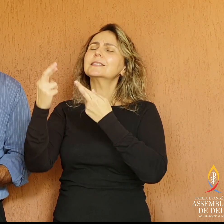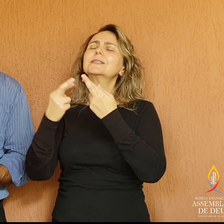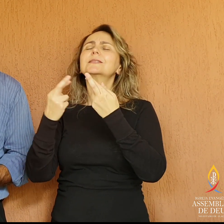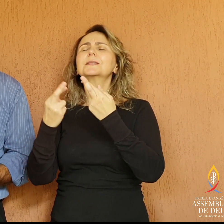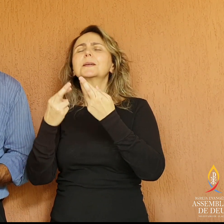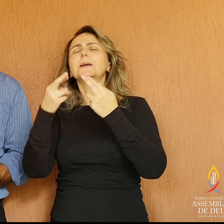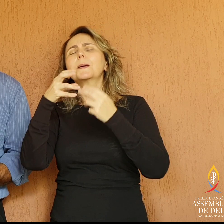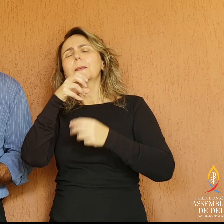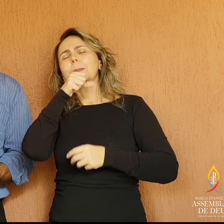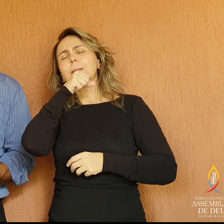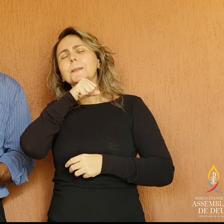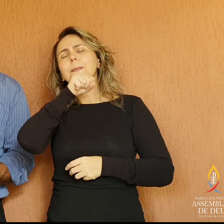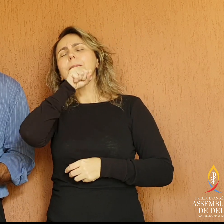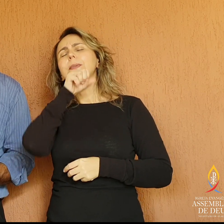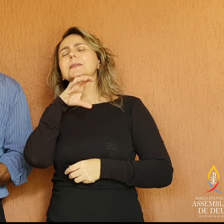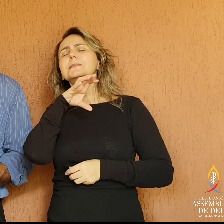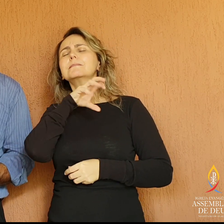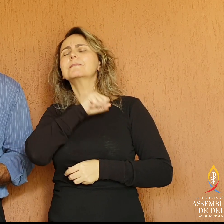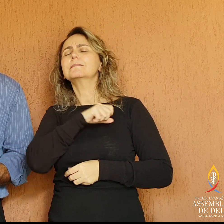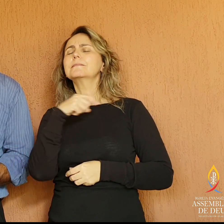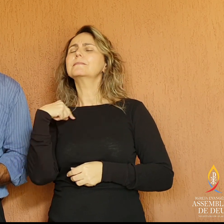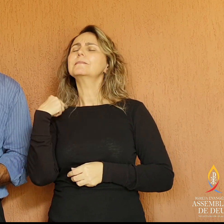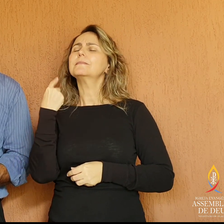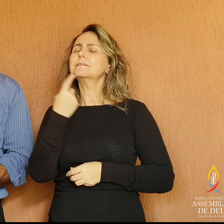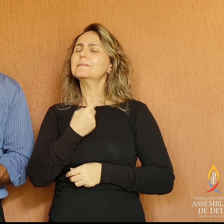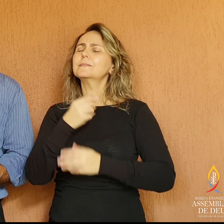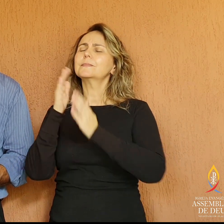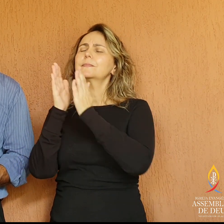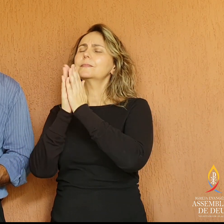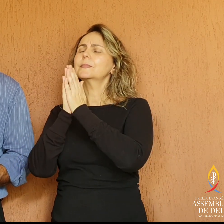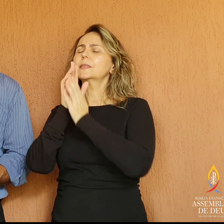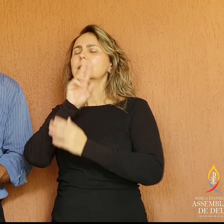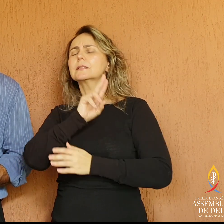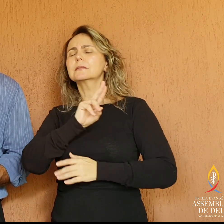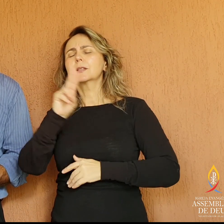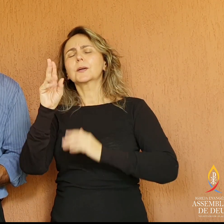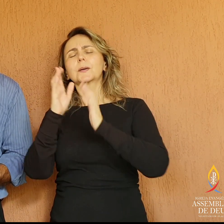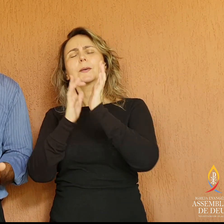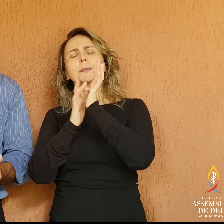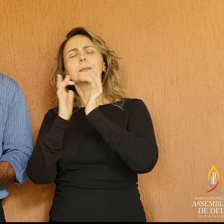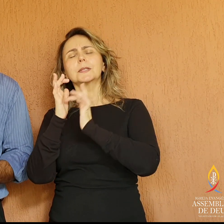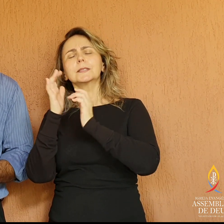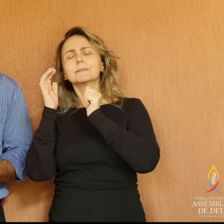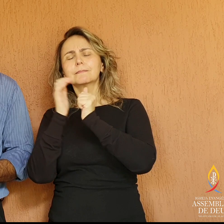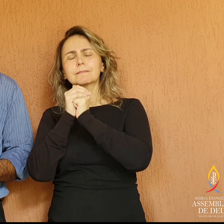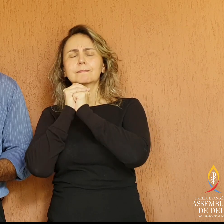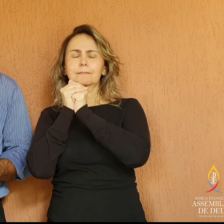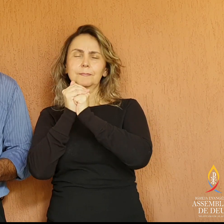Pai querido, Pai amado, nós Te oramos em nome de Jesus. Amém.